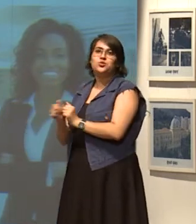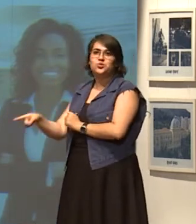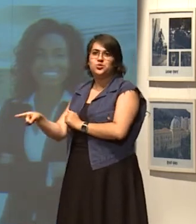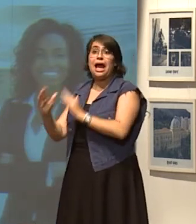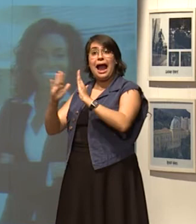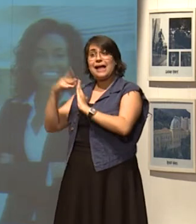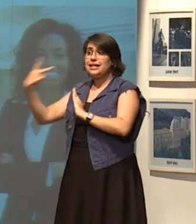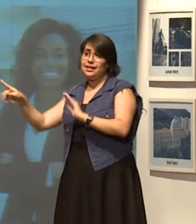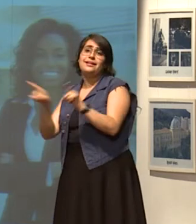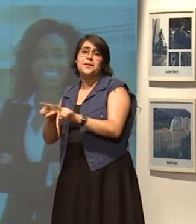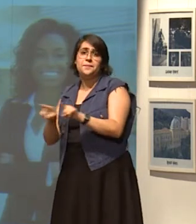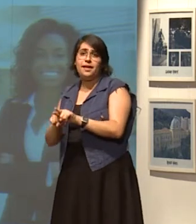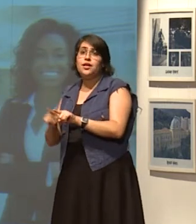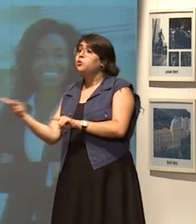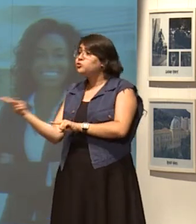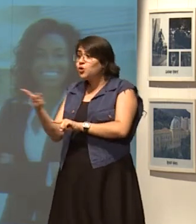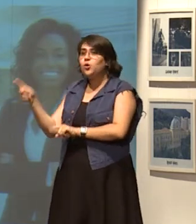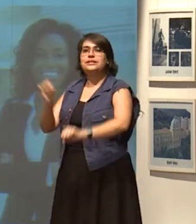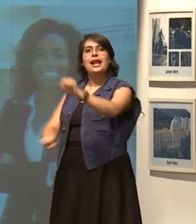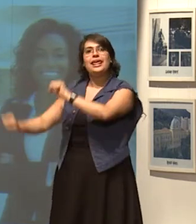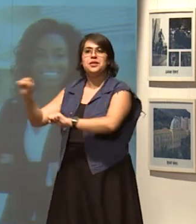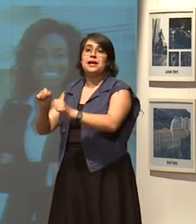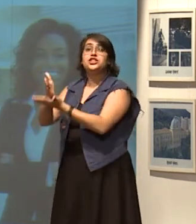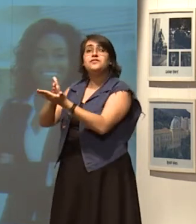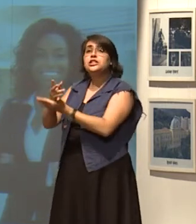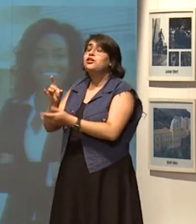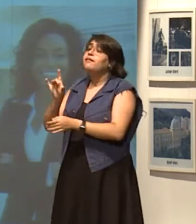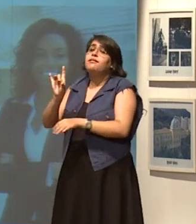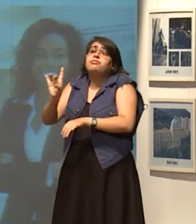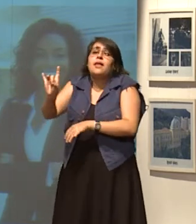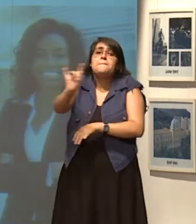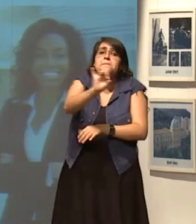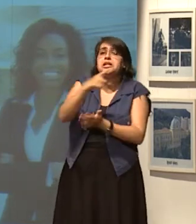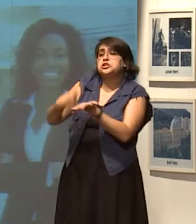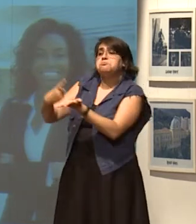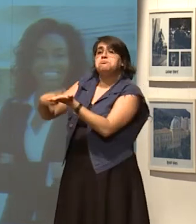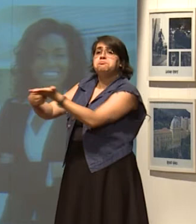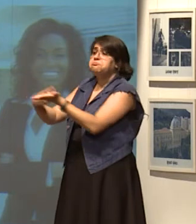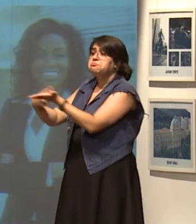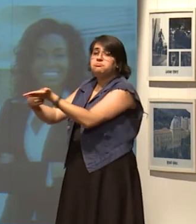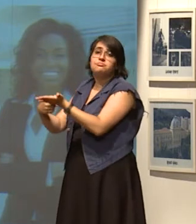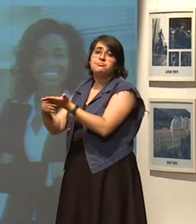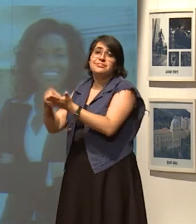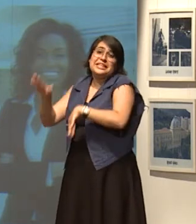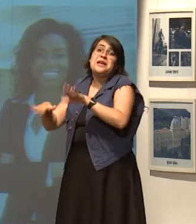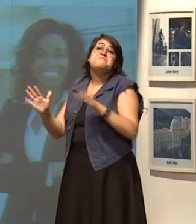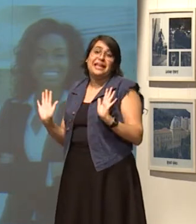não. Vocês dois moram juntos, a casa é dele também. Vocês têm a mesma obrigação de arrumar a casa. Aí vai depender dos